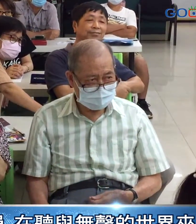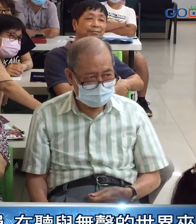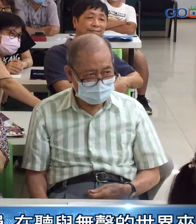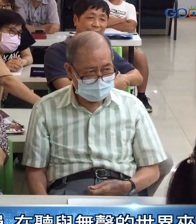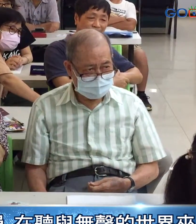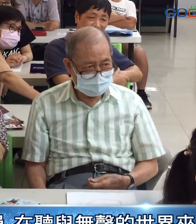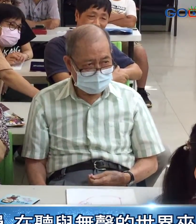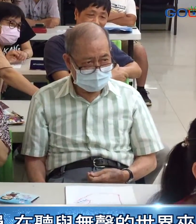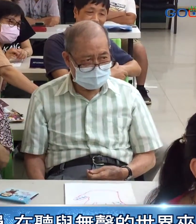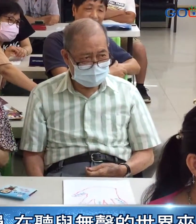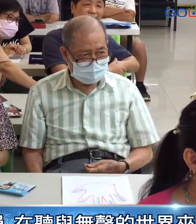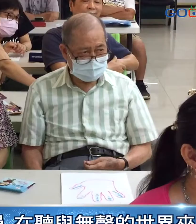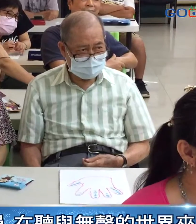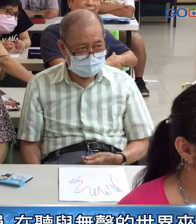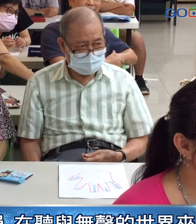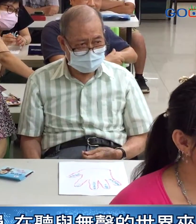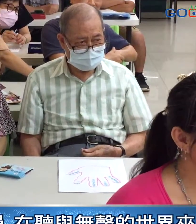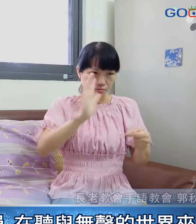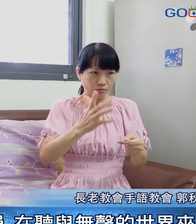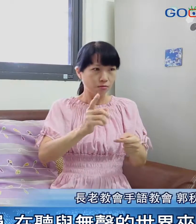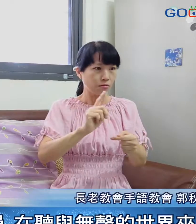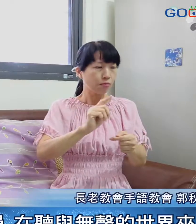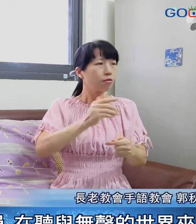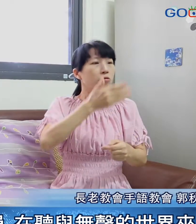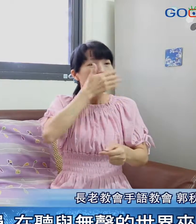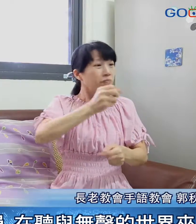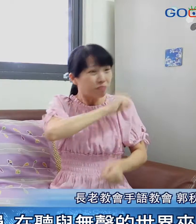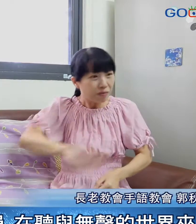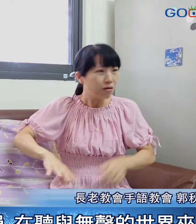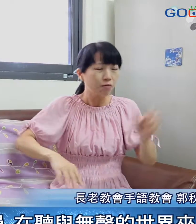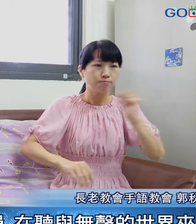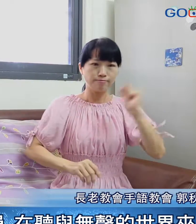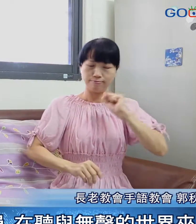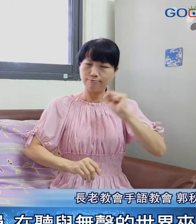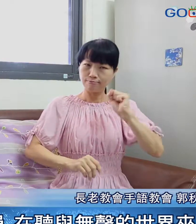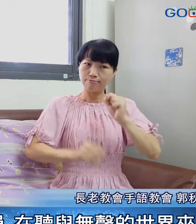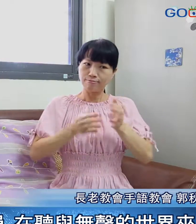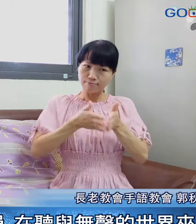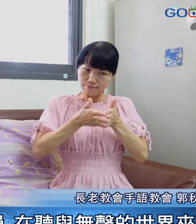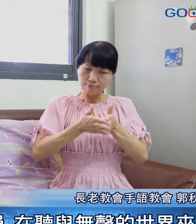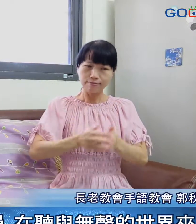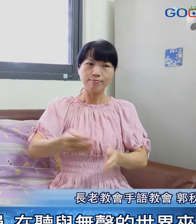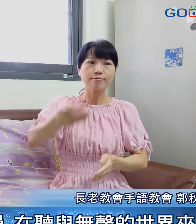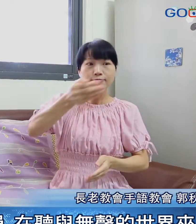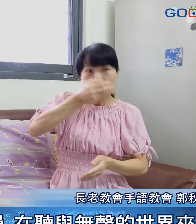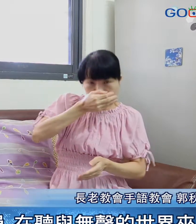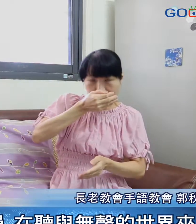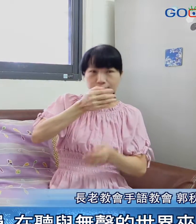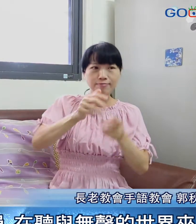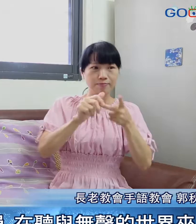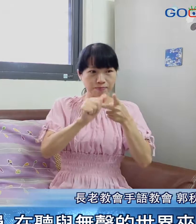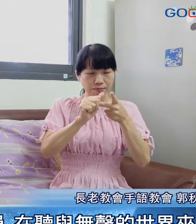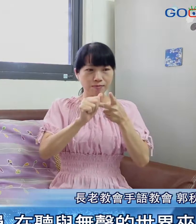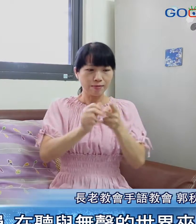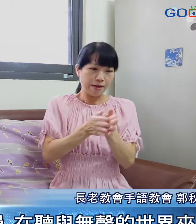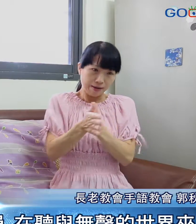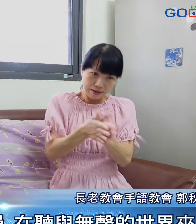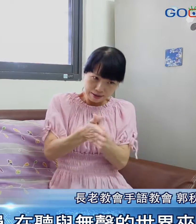化，互相提醒分享。 不要因为疫情逐渐趋缓，那就放松，口罩仍然要